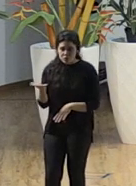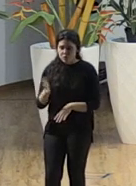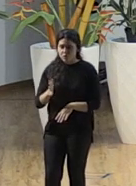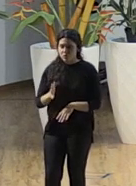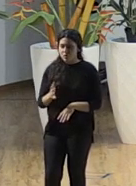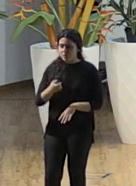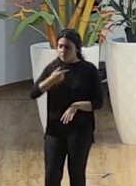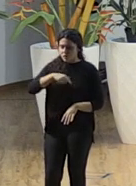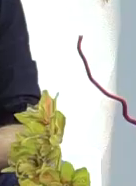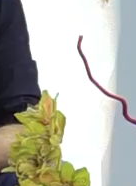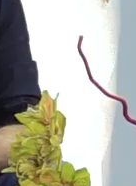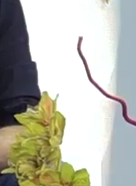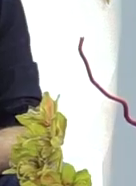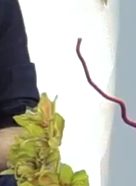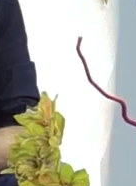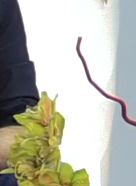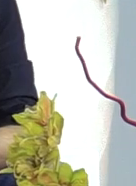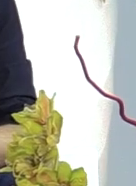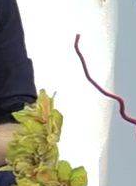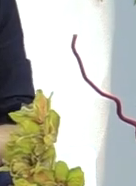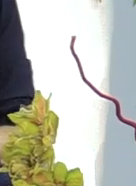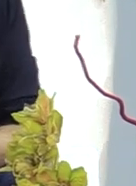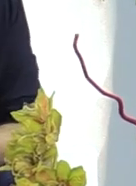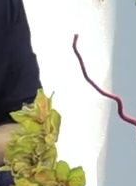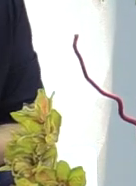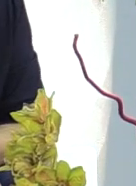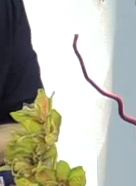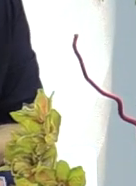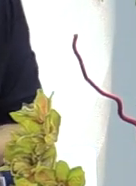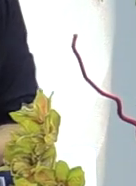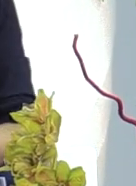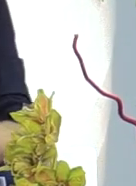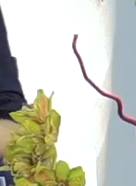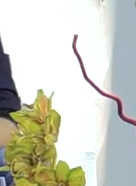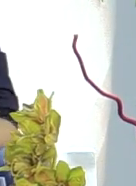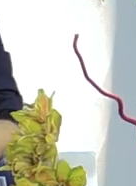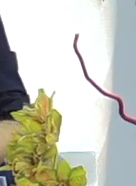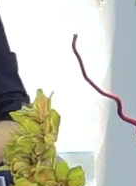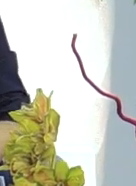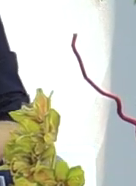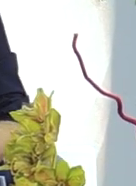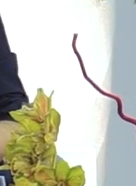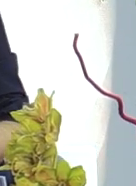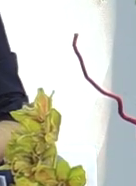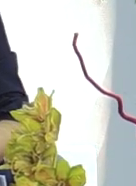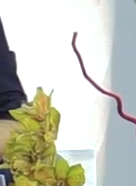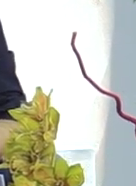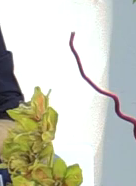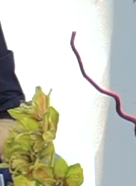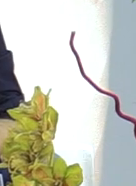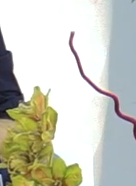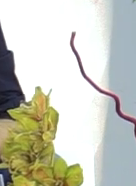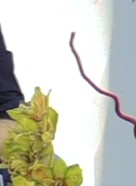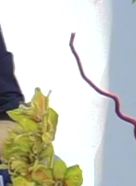habéis hablado vosotros, no puede cerrar, no puede concluir, porque sería un fracaso de la actividad. El